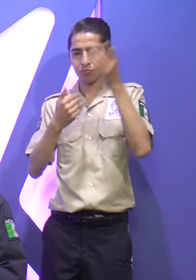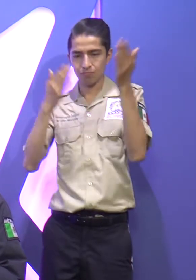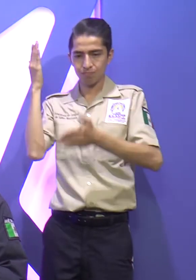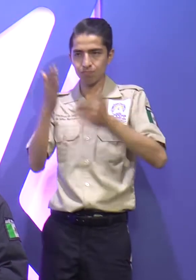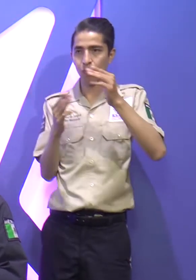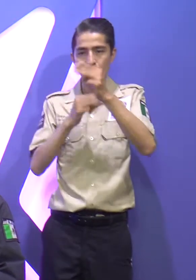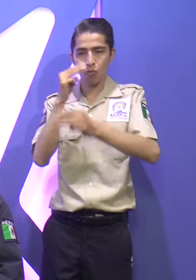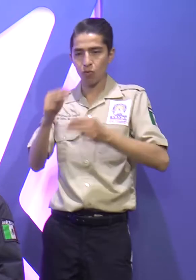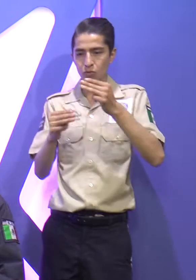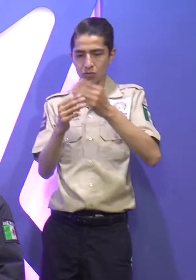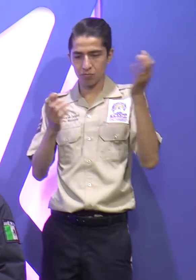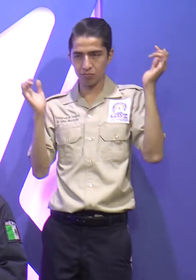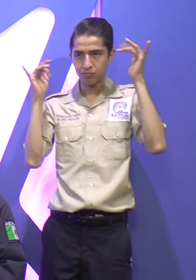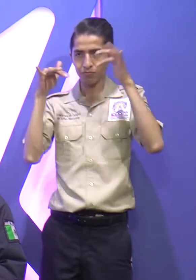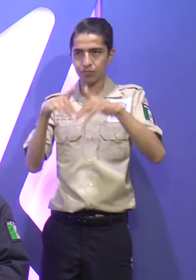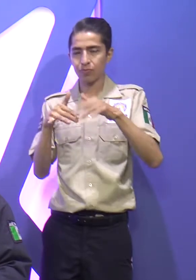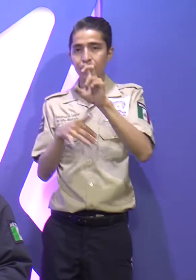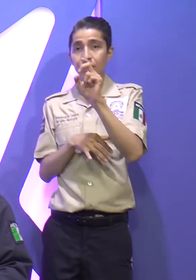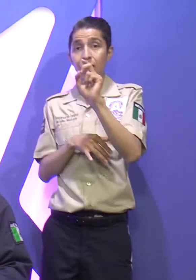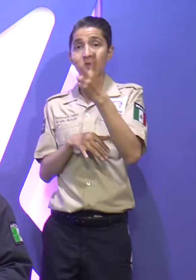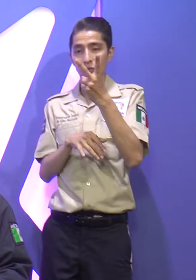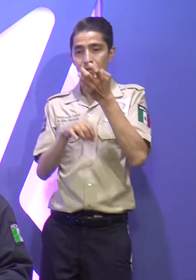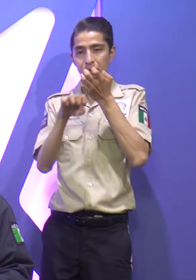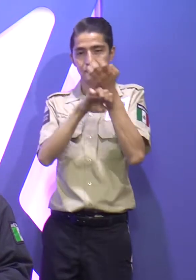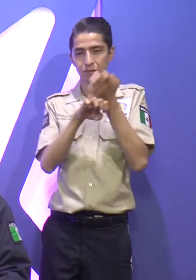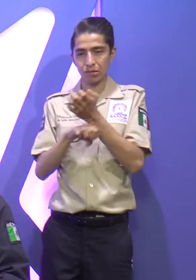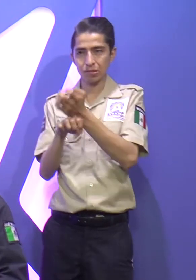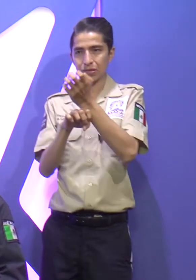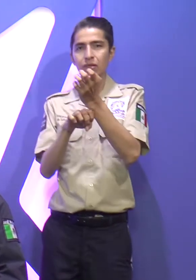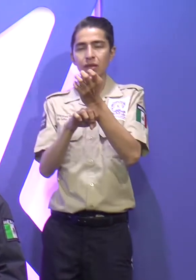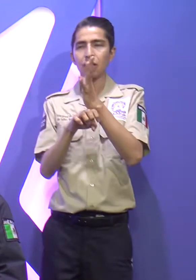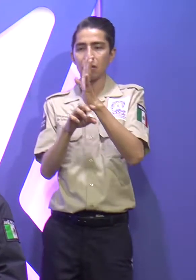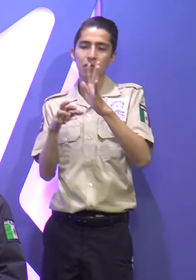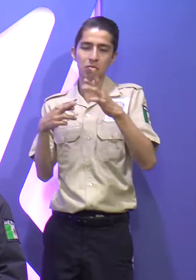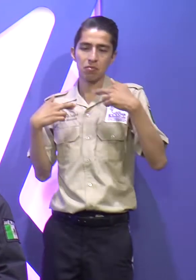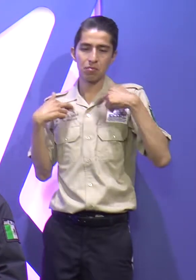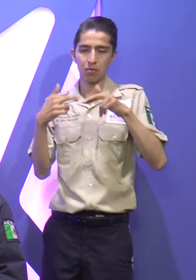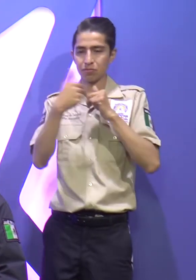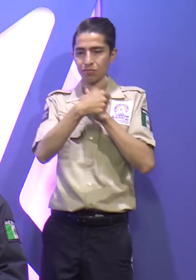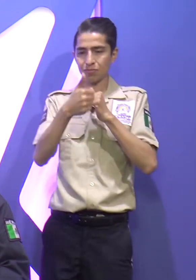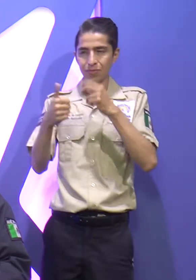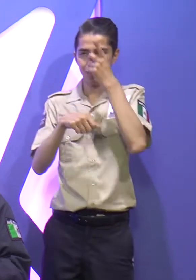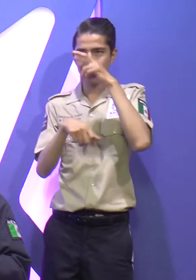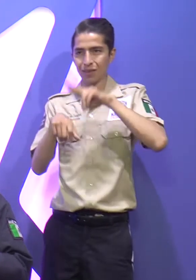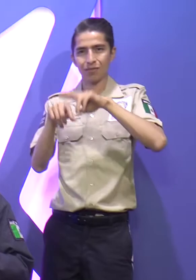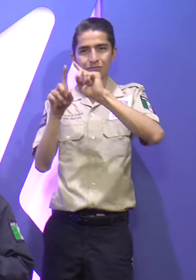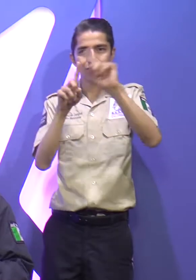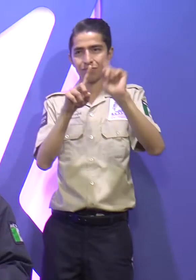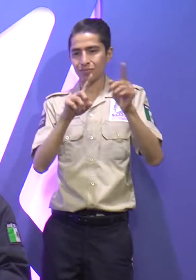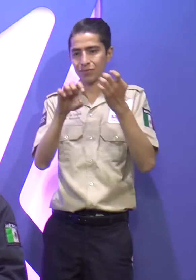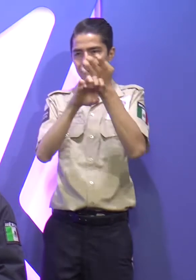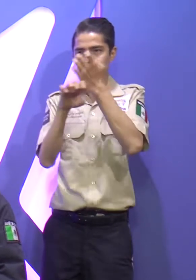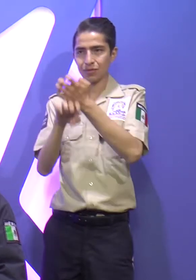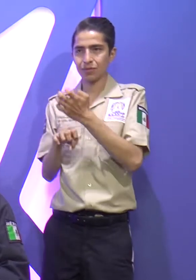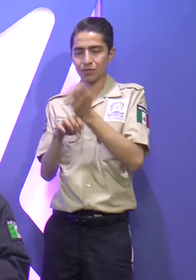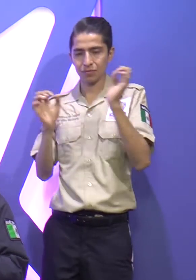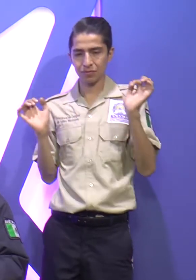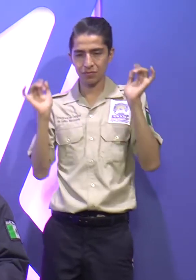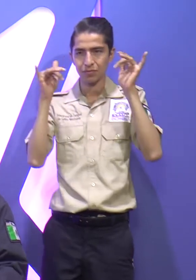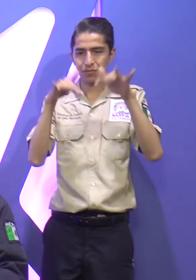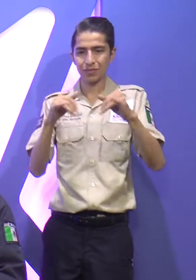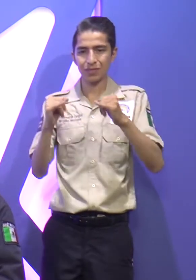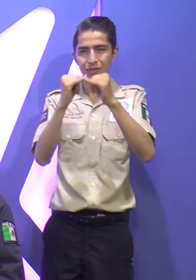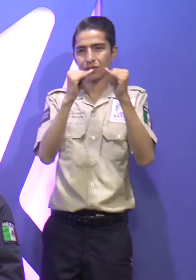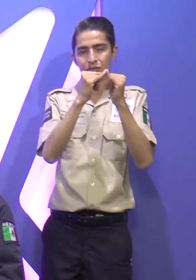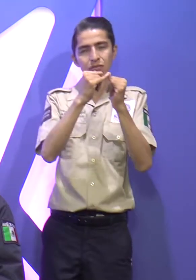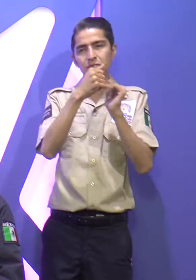del mundo y las 32 entidades federativas representadas por los directores de los diferentes institutos, de